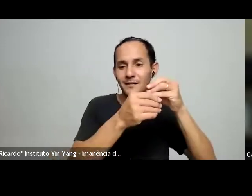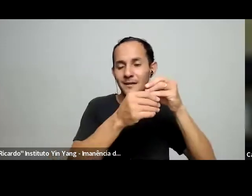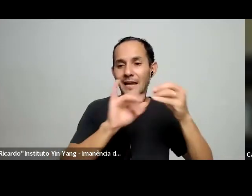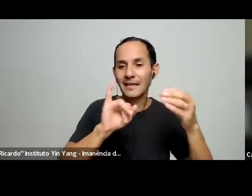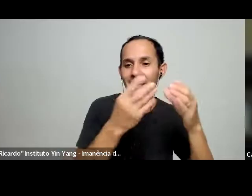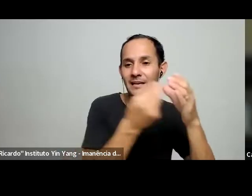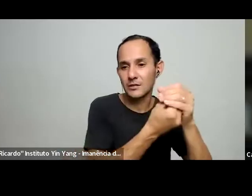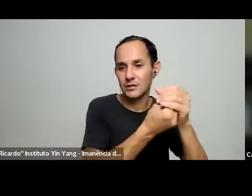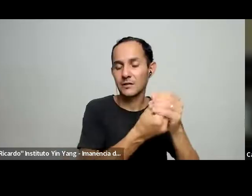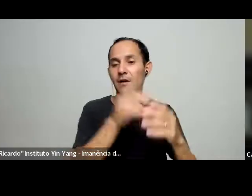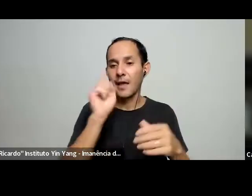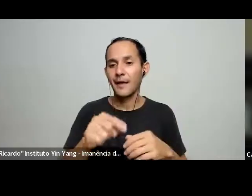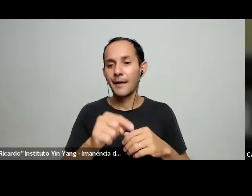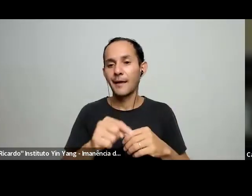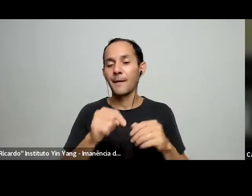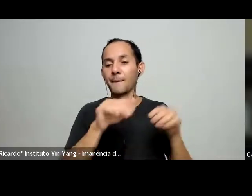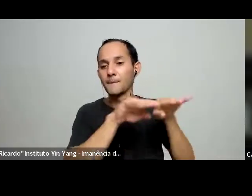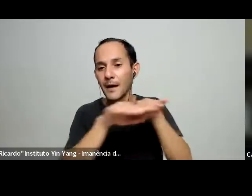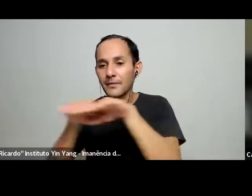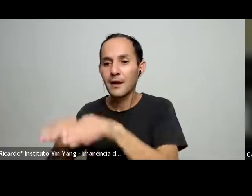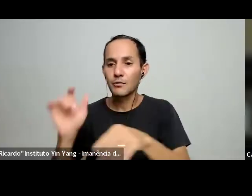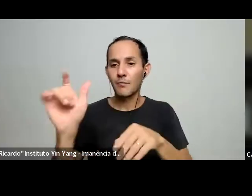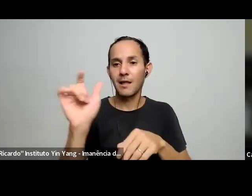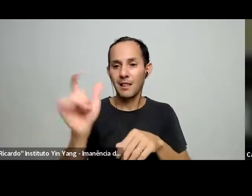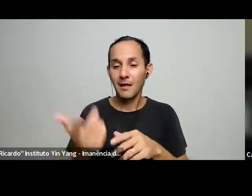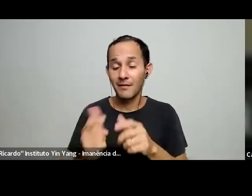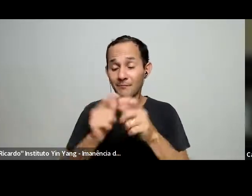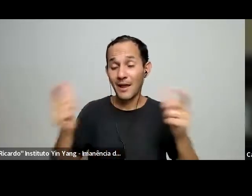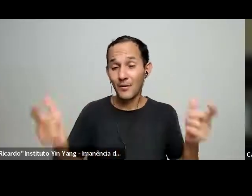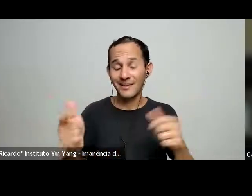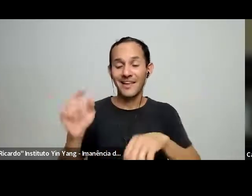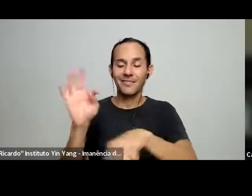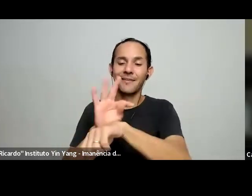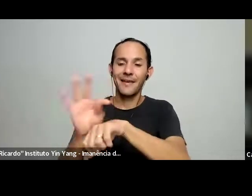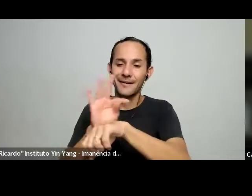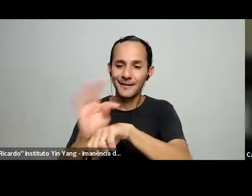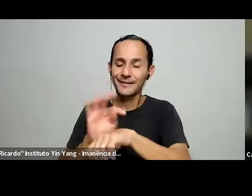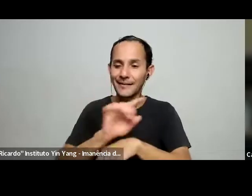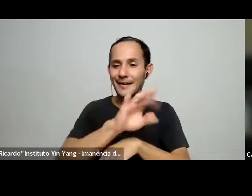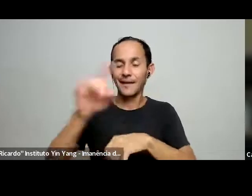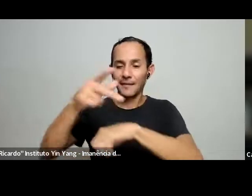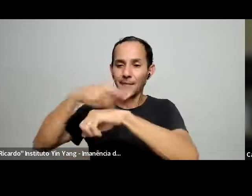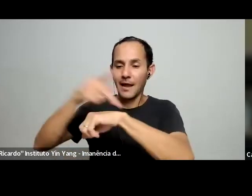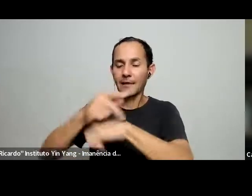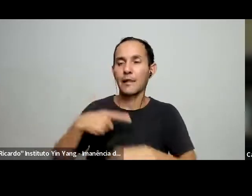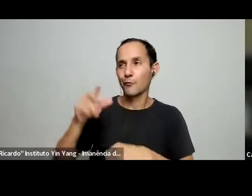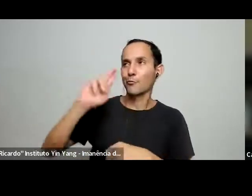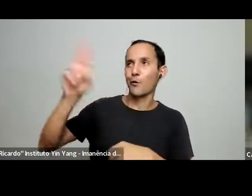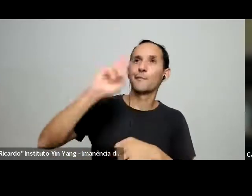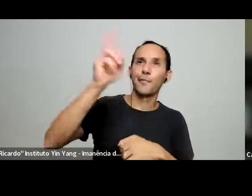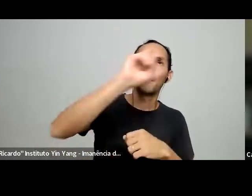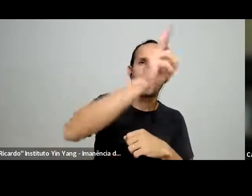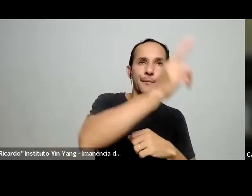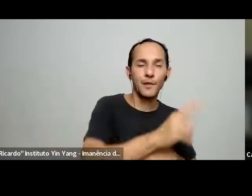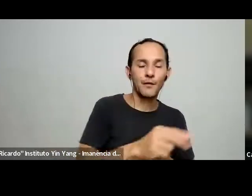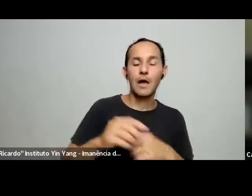de padronização de termos de busca para a maior parte dessas técnicas. Então, cada país chama de um jeito a técnica, cada